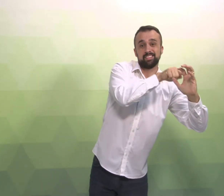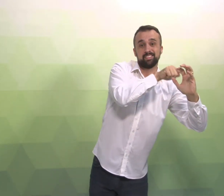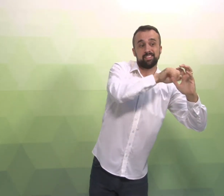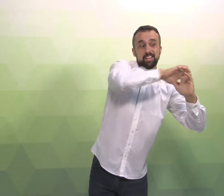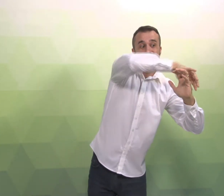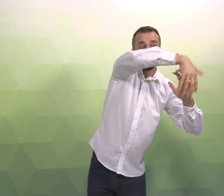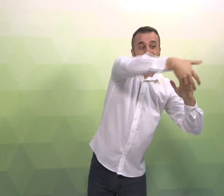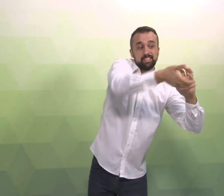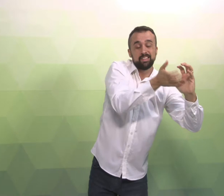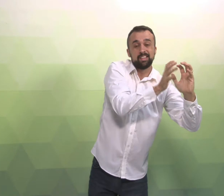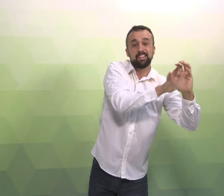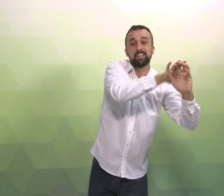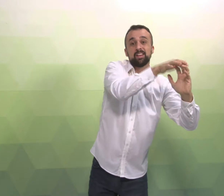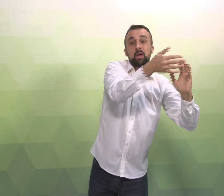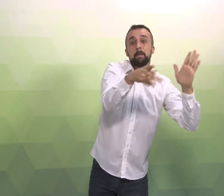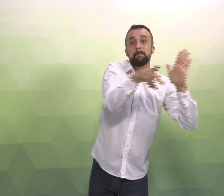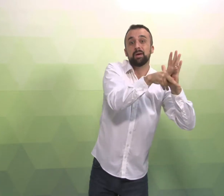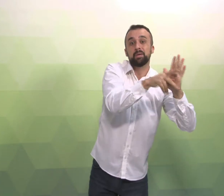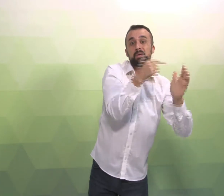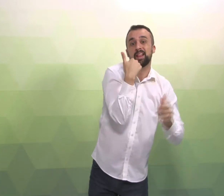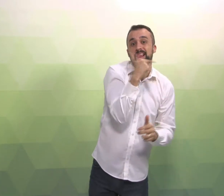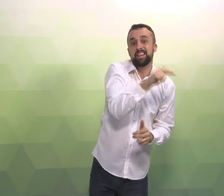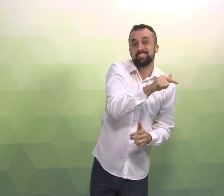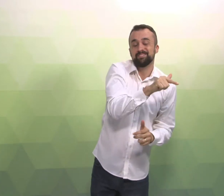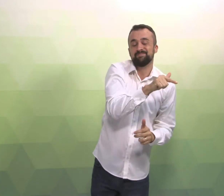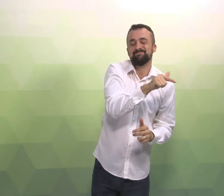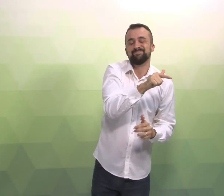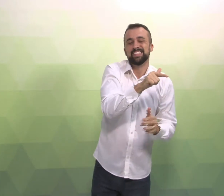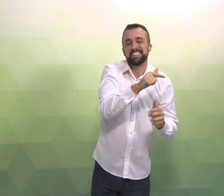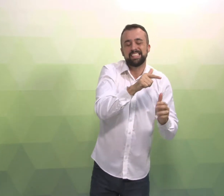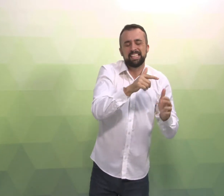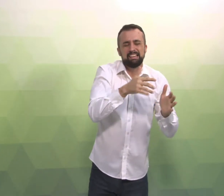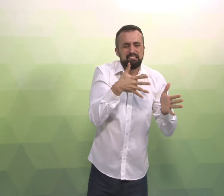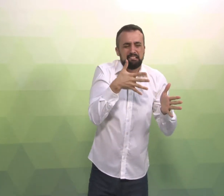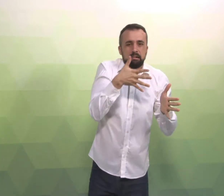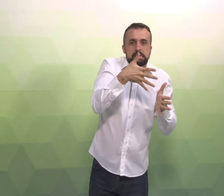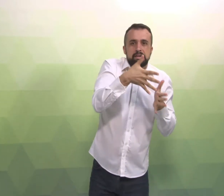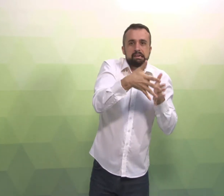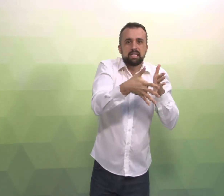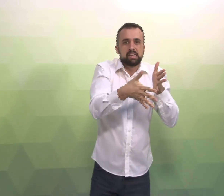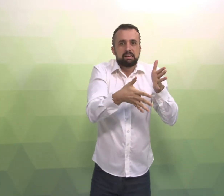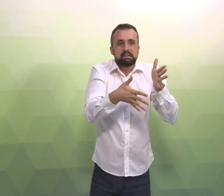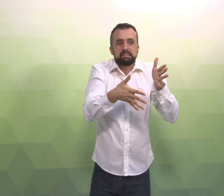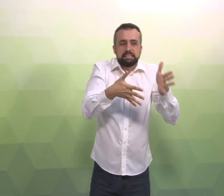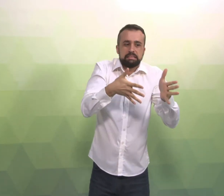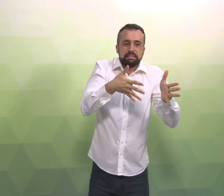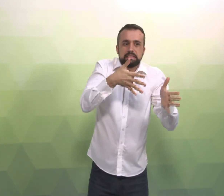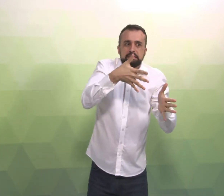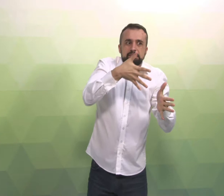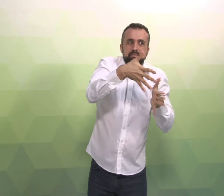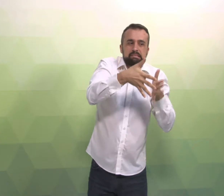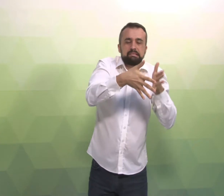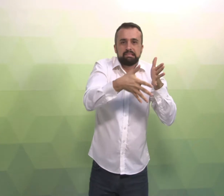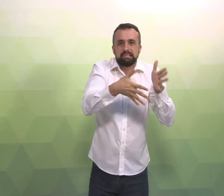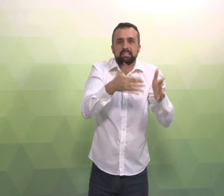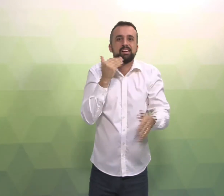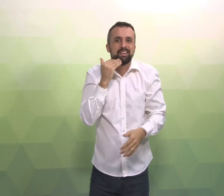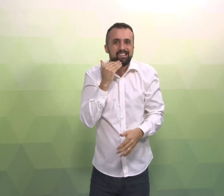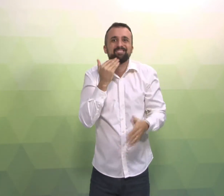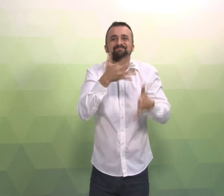Já no grupo com AVC do lado esquerdo do cérebro, o lado responsável pelas línguas,